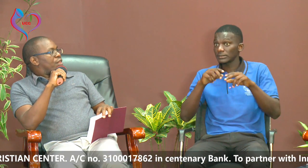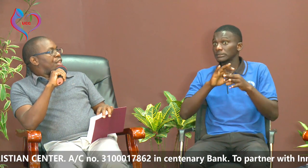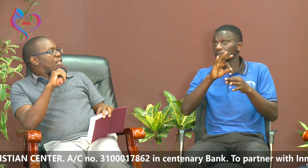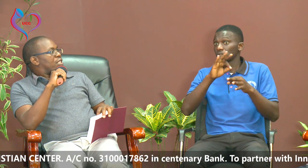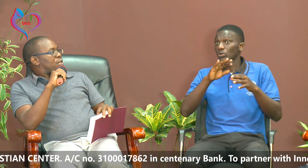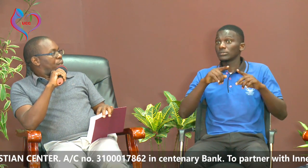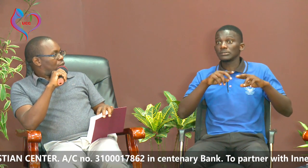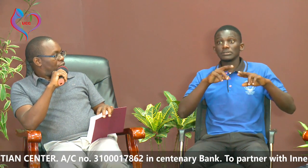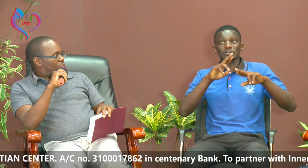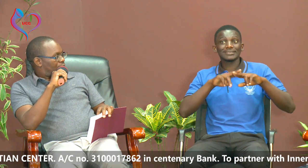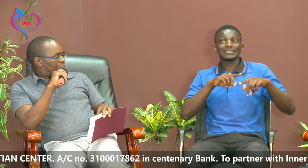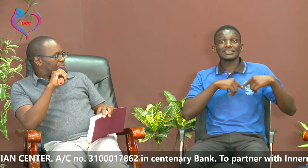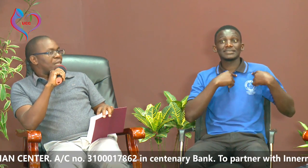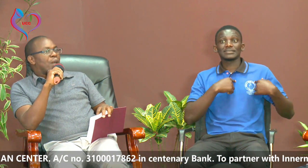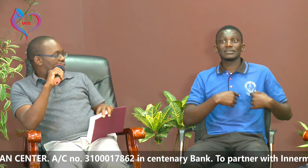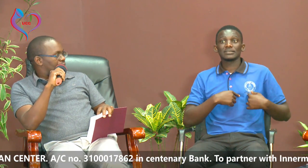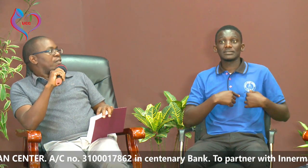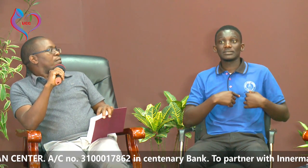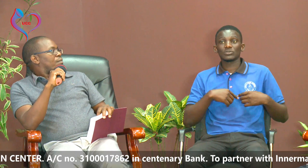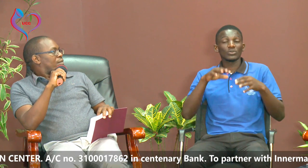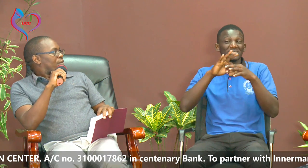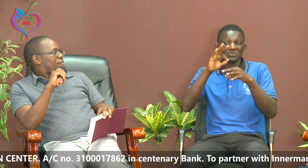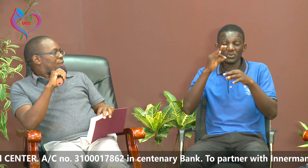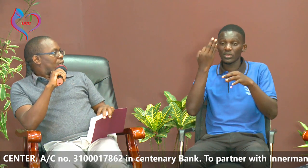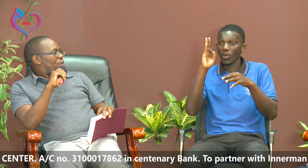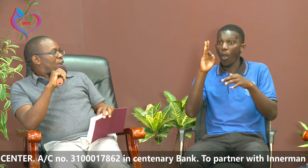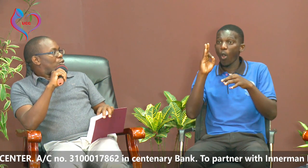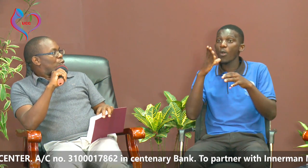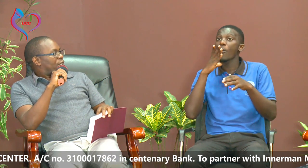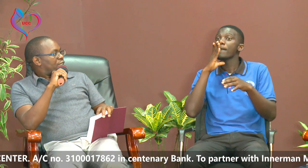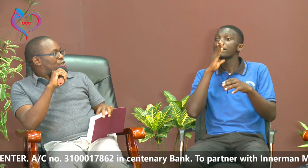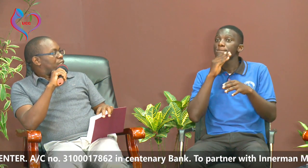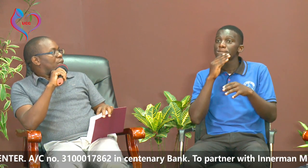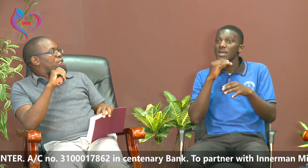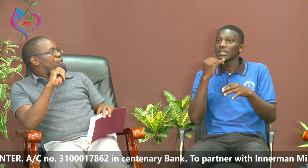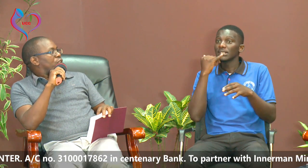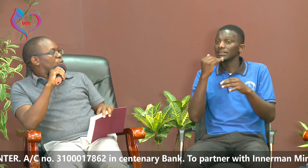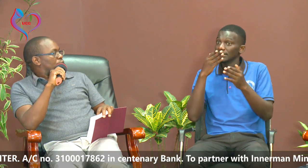the spirit of a man is the man. We cannot locate it to jiteke mochifo chimu.